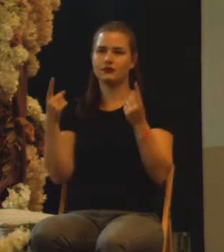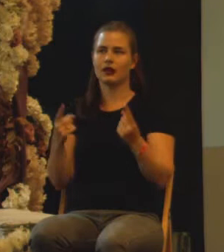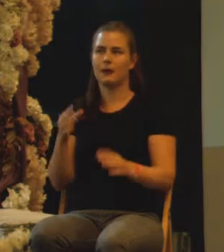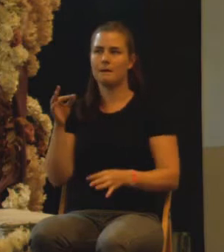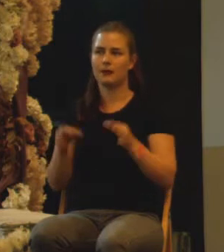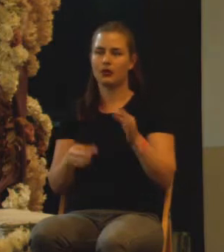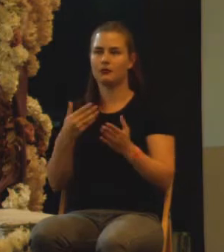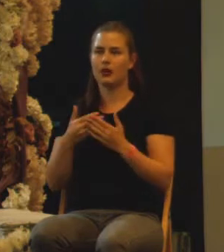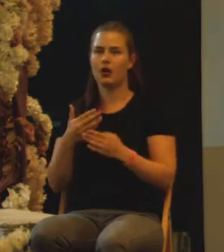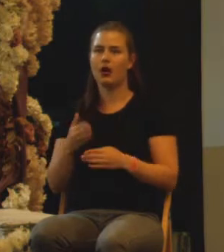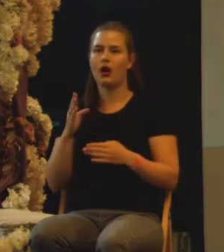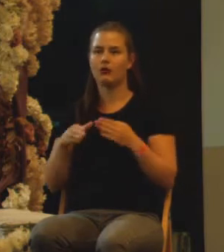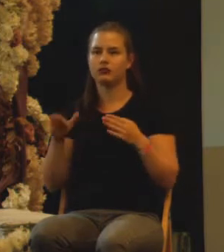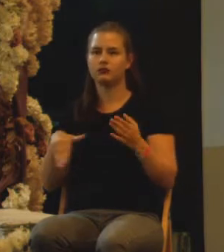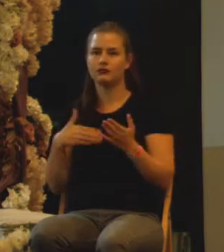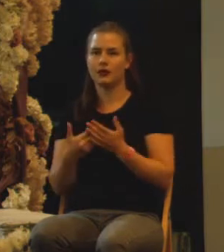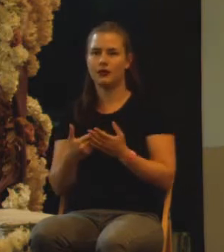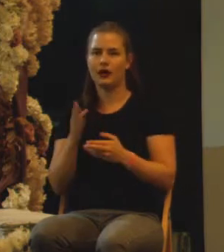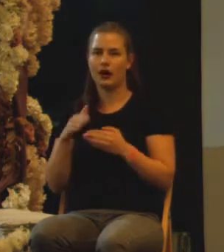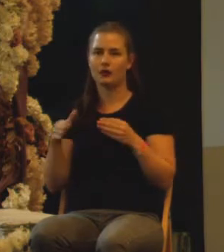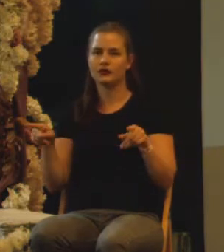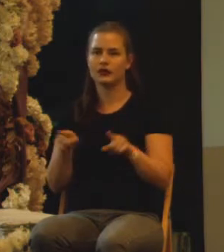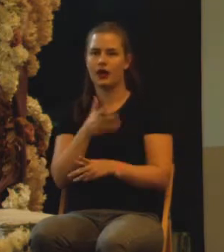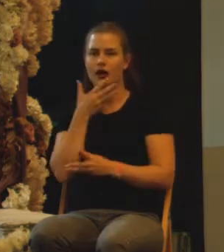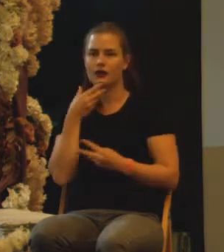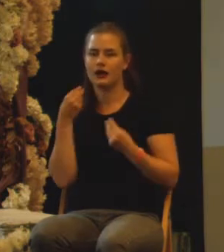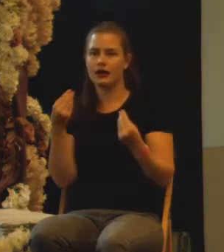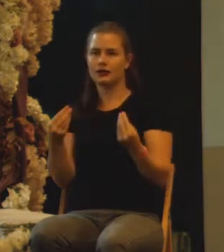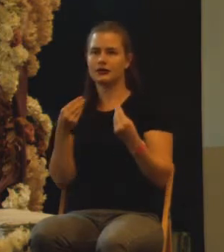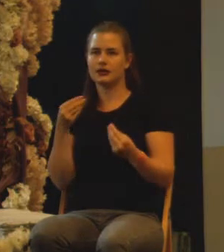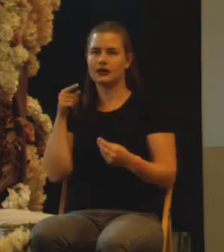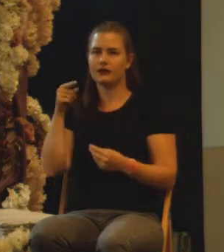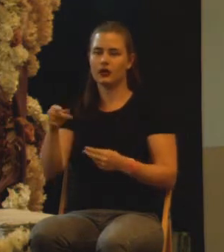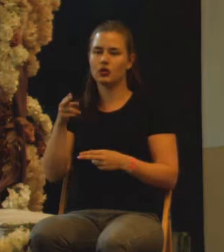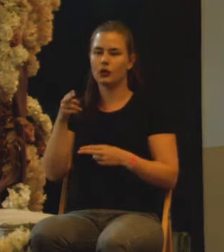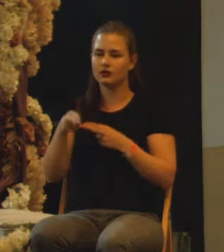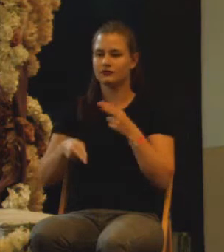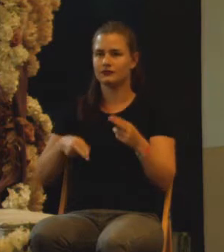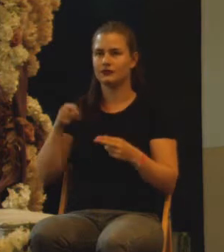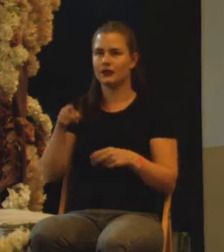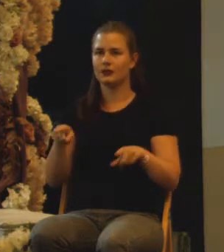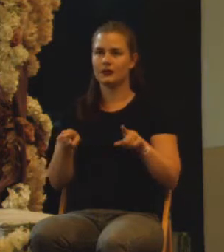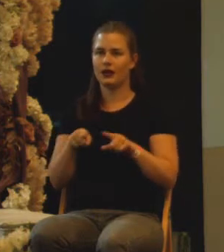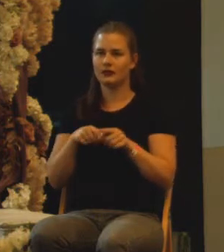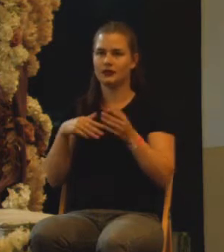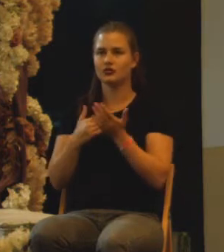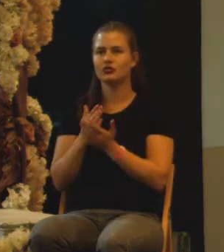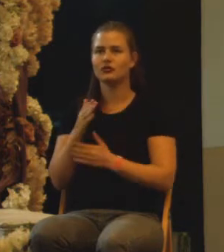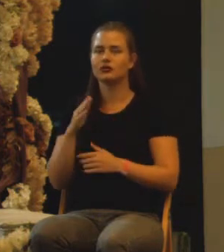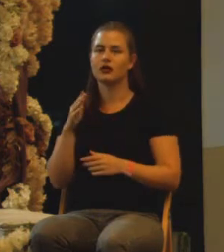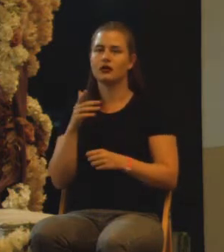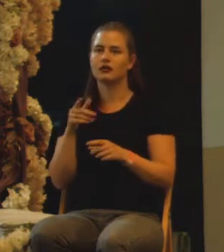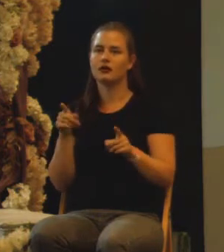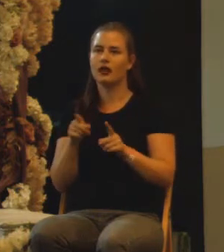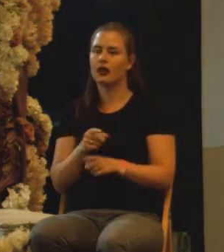как бы капуста, например. Капуста такая красивая, ее разрезаешь, там такие жилки, она